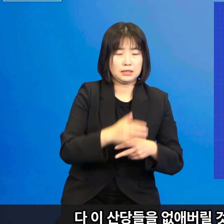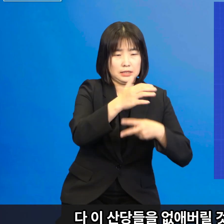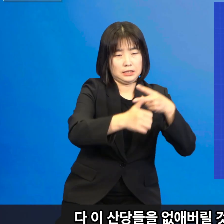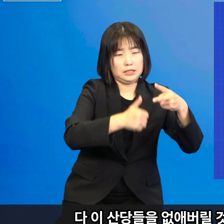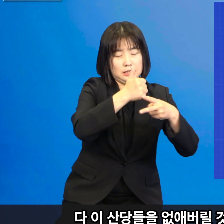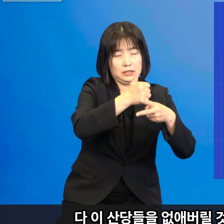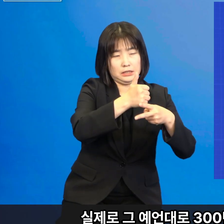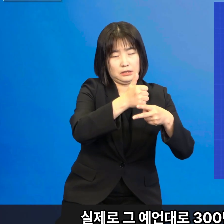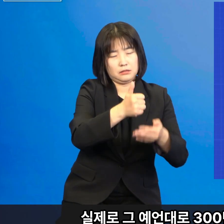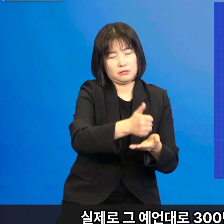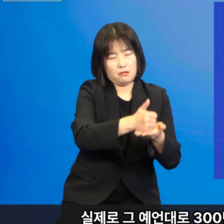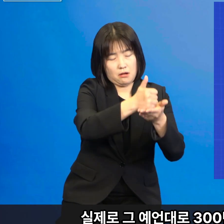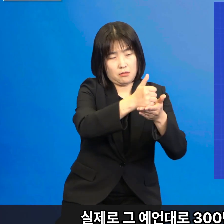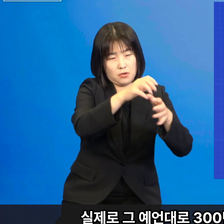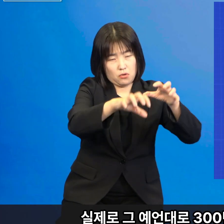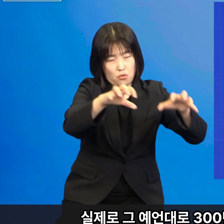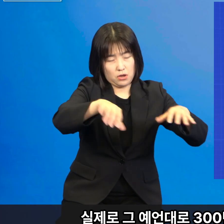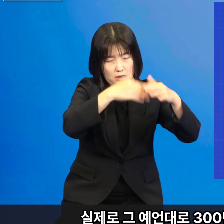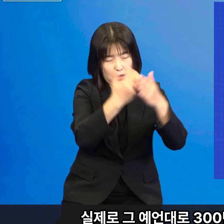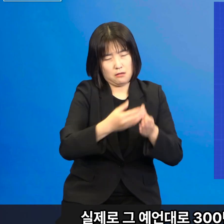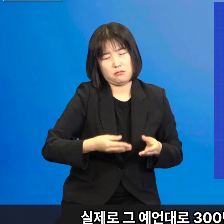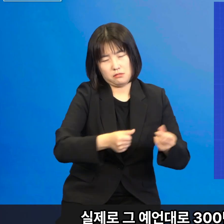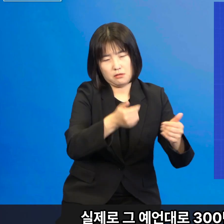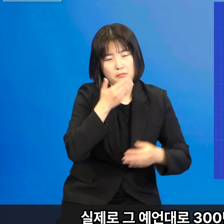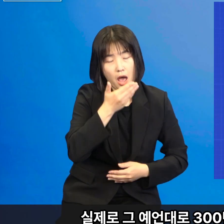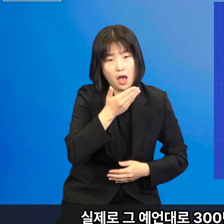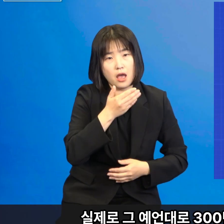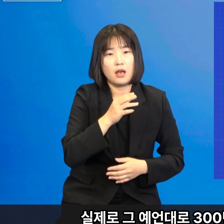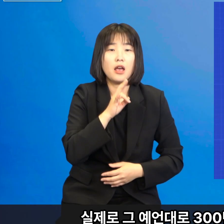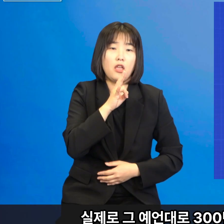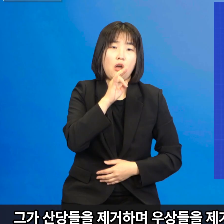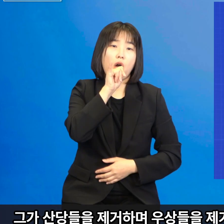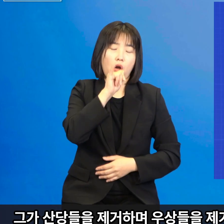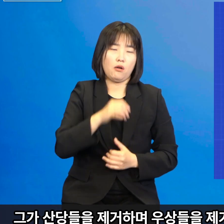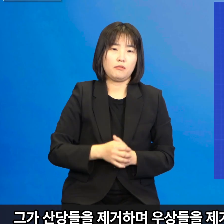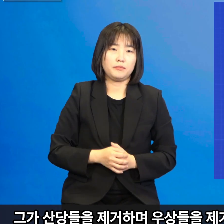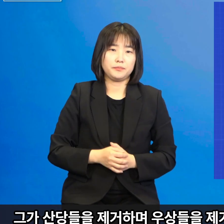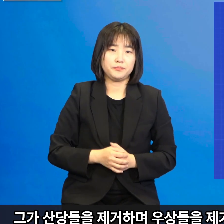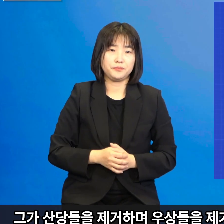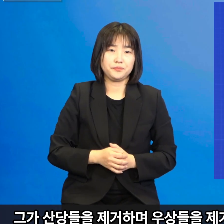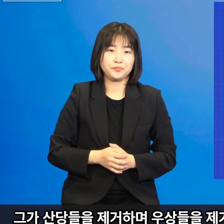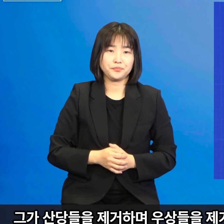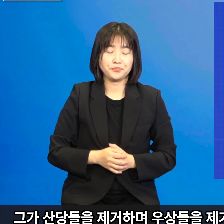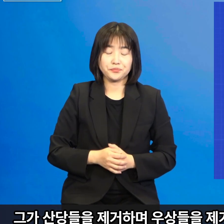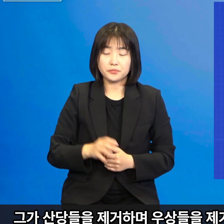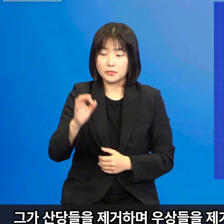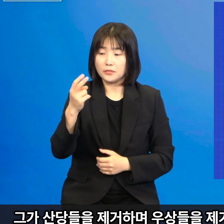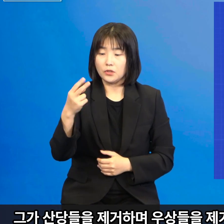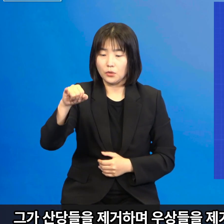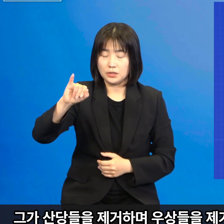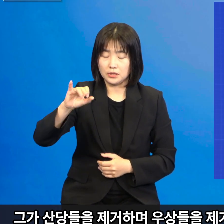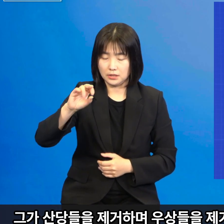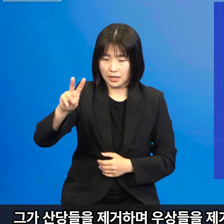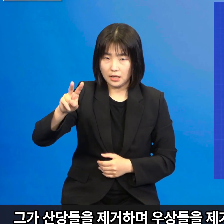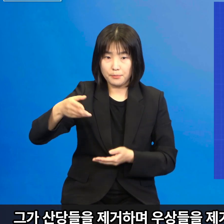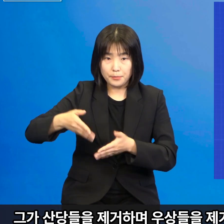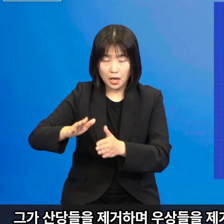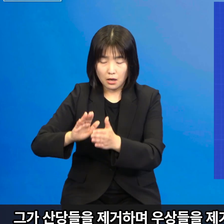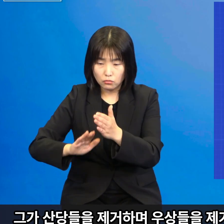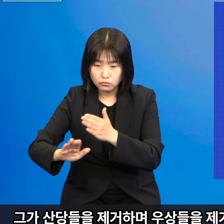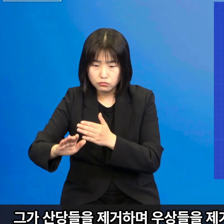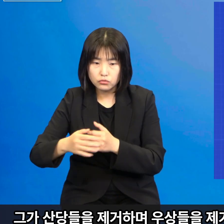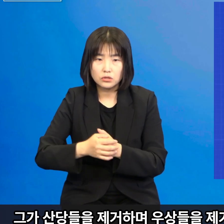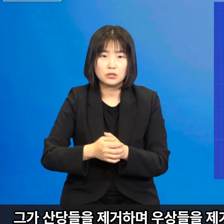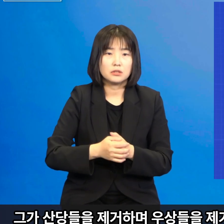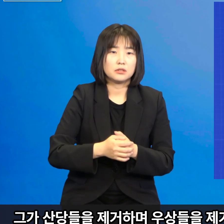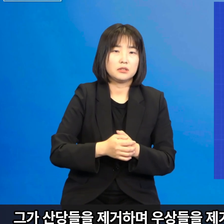예언이 있습니다. 실제로 그 예언대로 300년 뒤에 요시아가 태어나고 그가 산당들을 제거하며 우상들을 제거하며